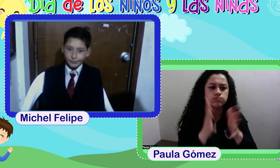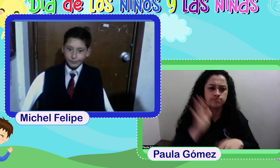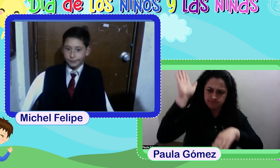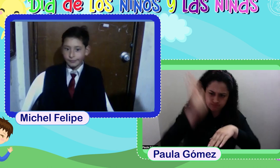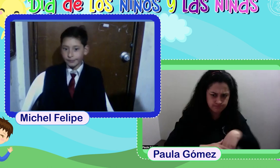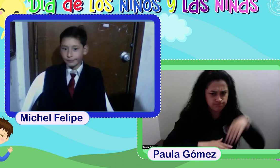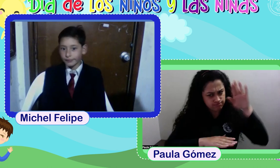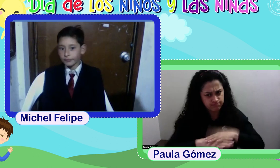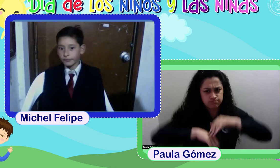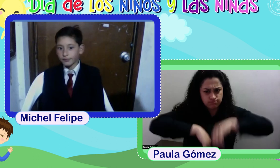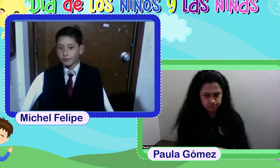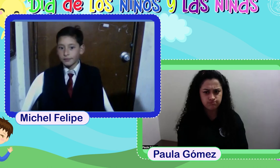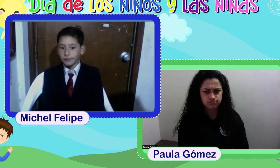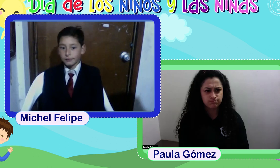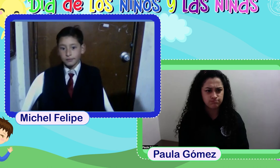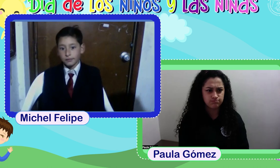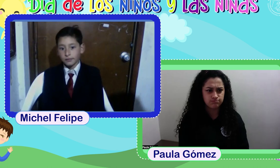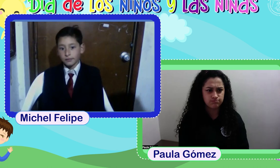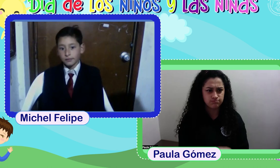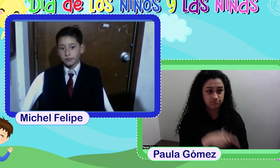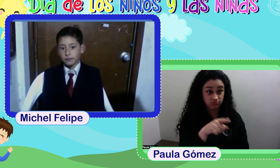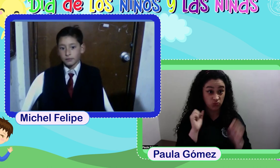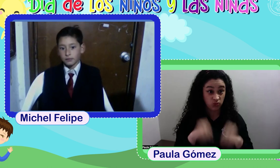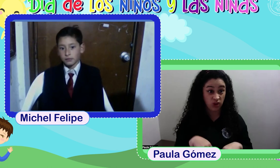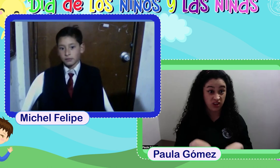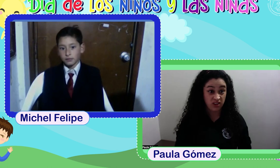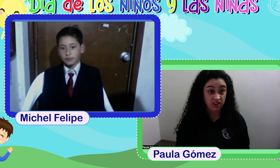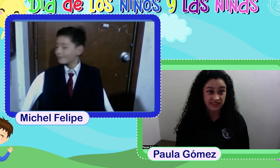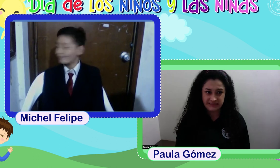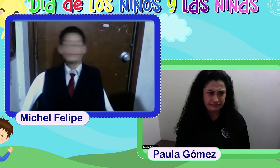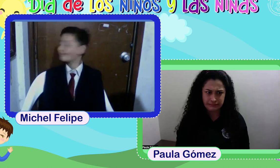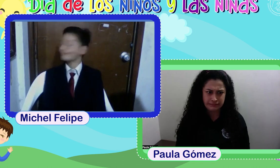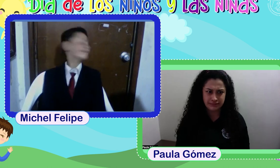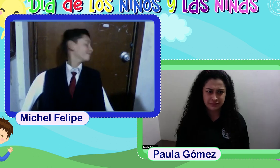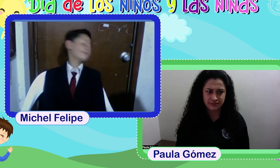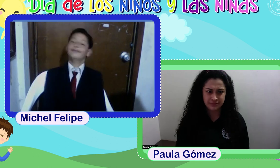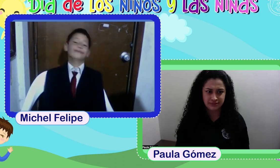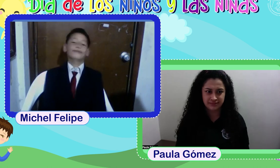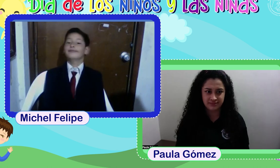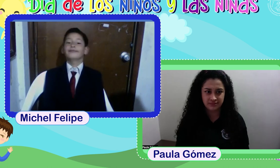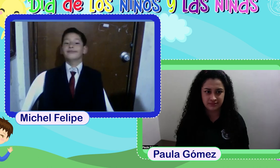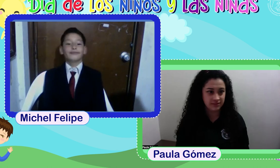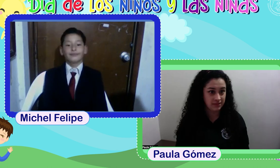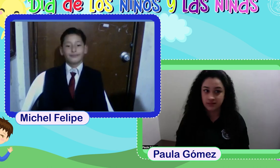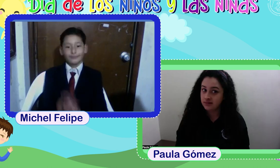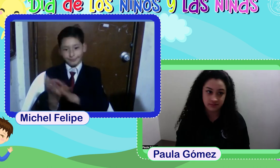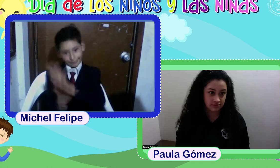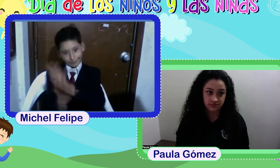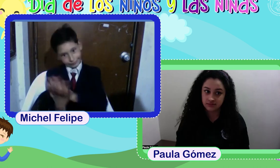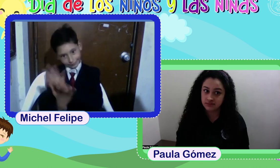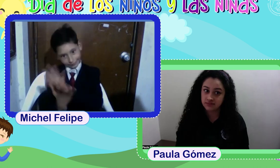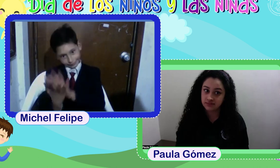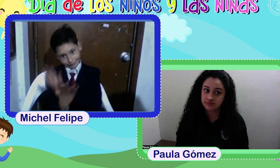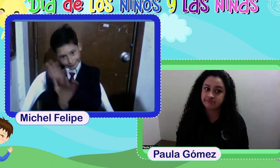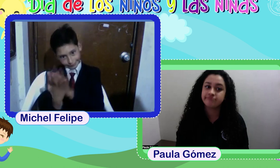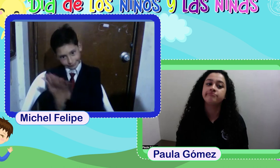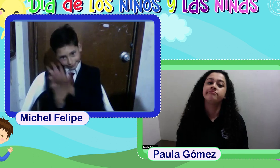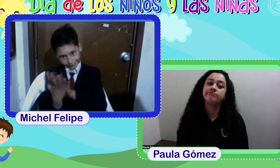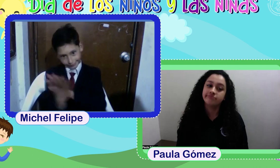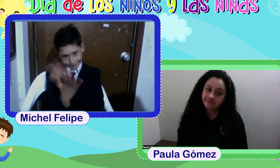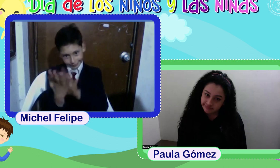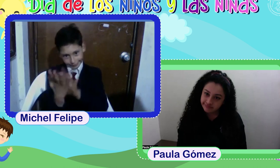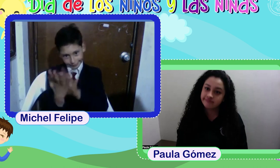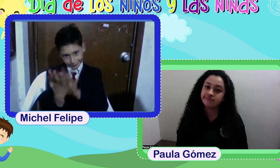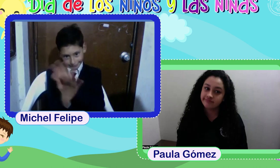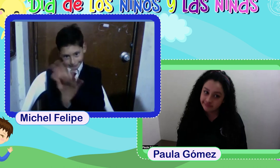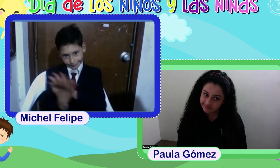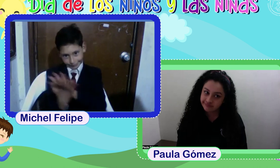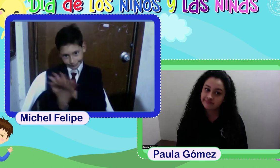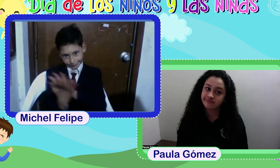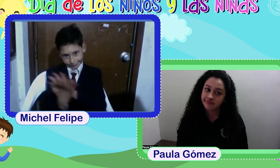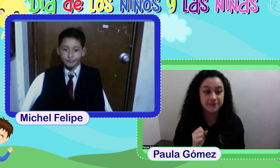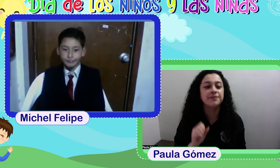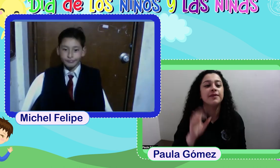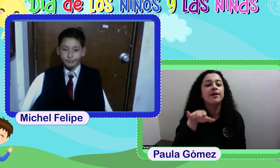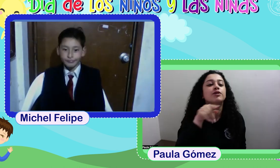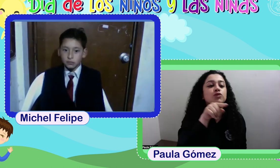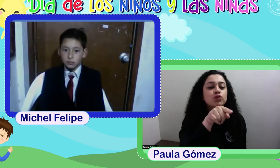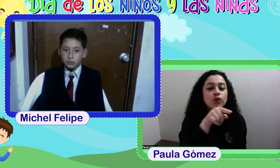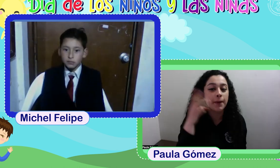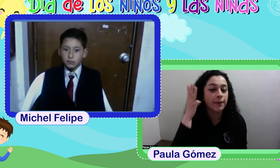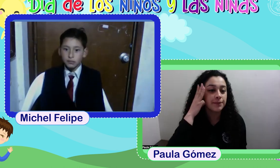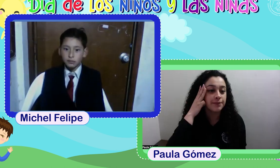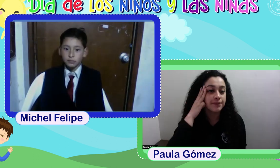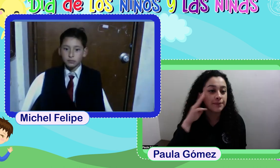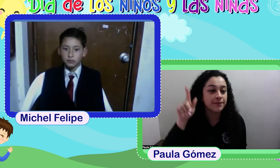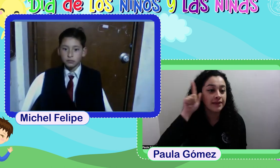¿Yo puedo, por ejemplo, prohibirte hacer señas? No, no, no, no. Lengua de señas. ¿Y a ti,